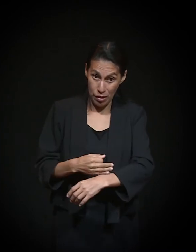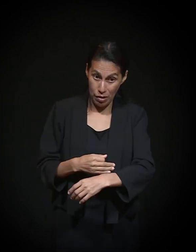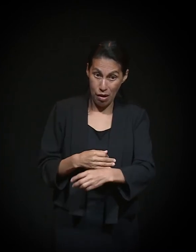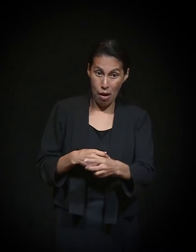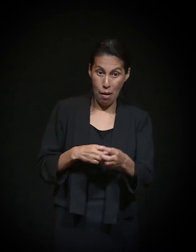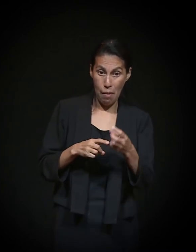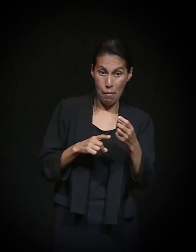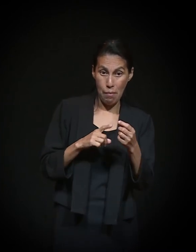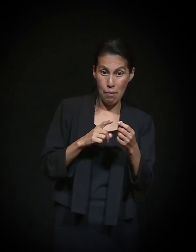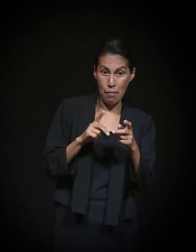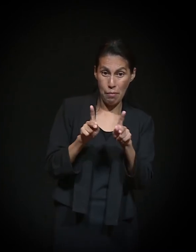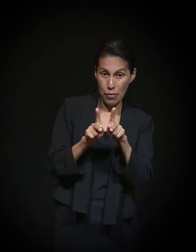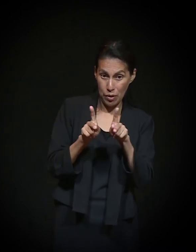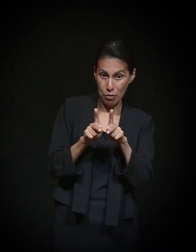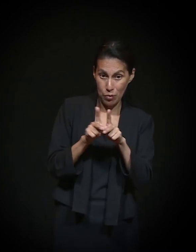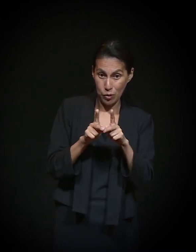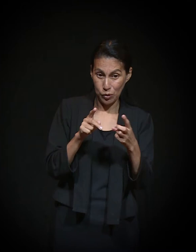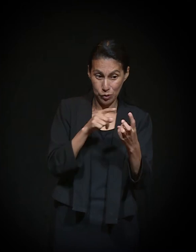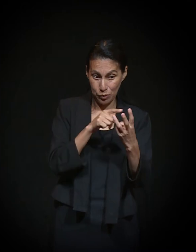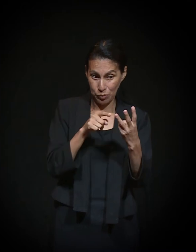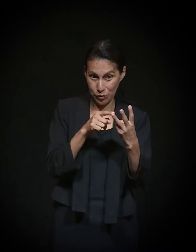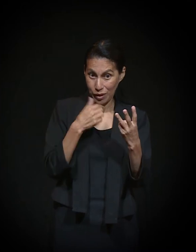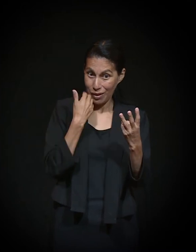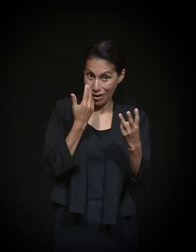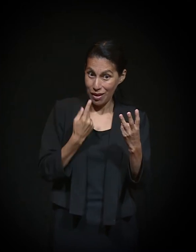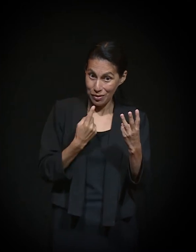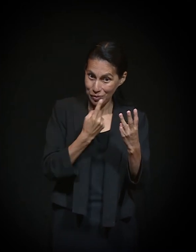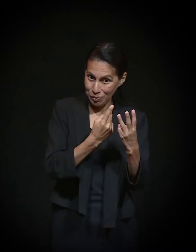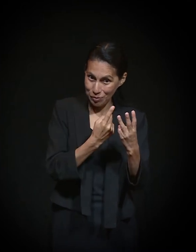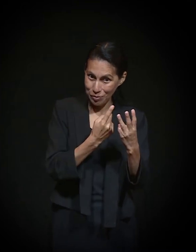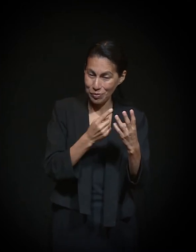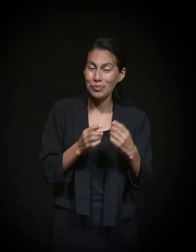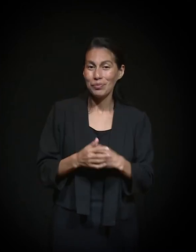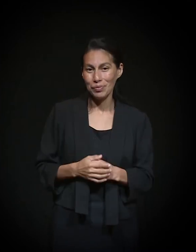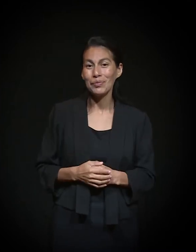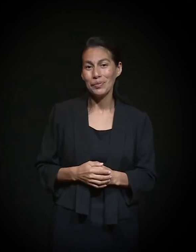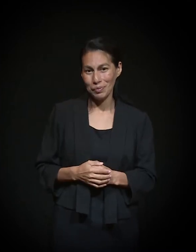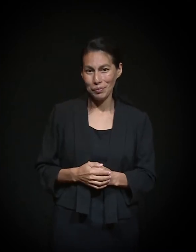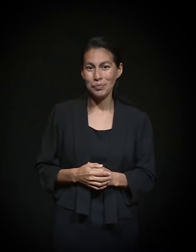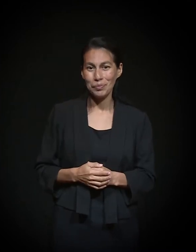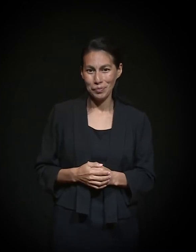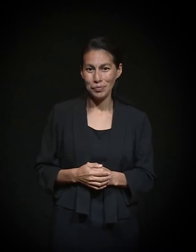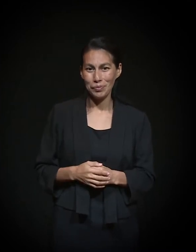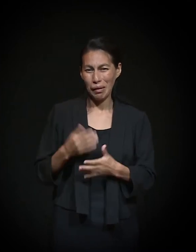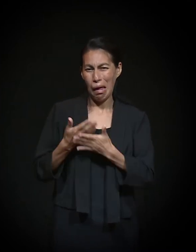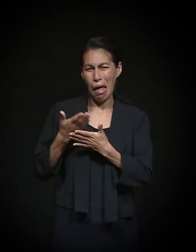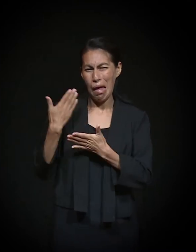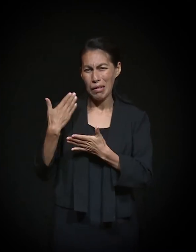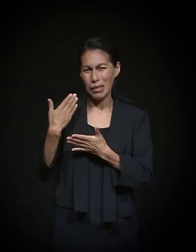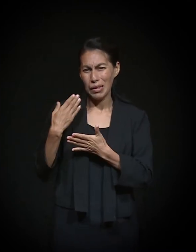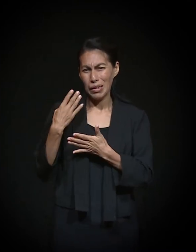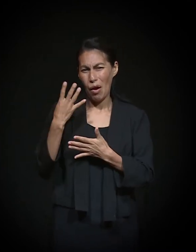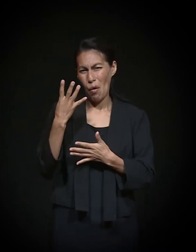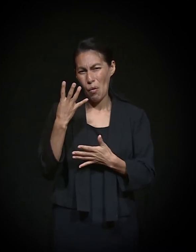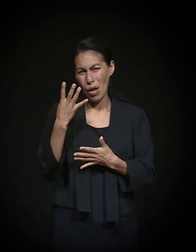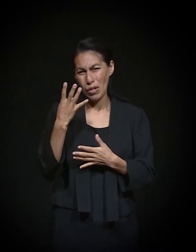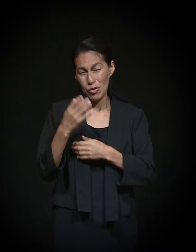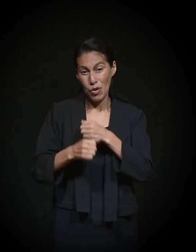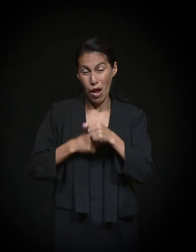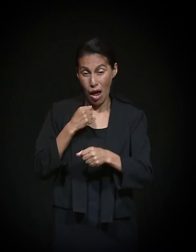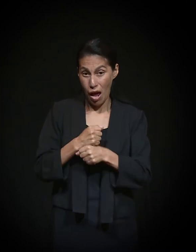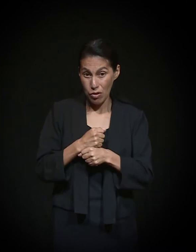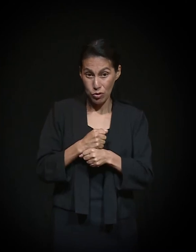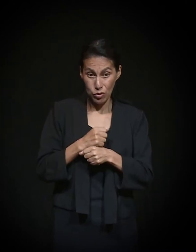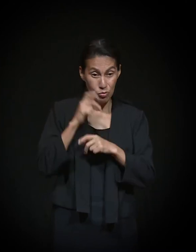con tus. Y después además tenía como unos